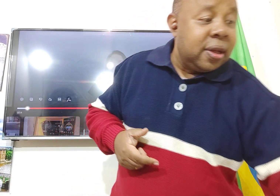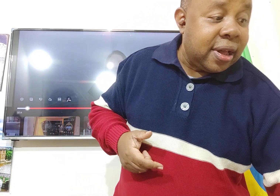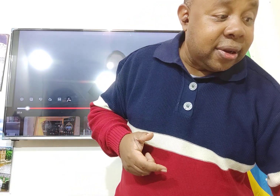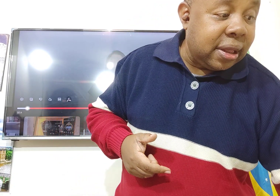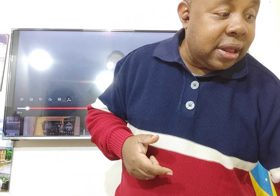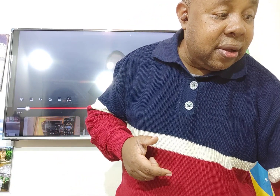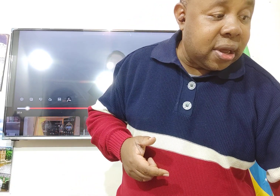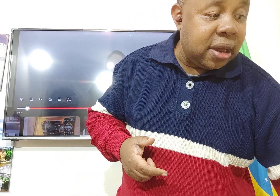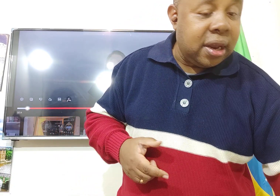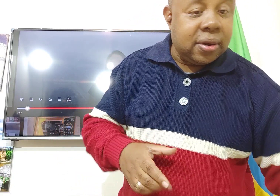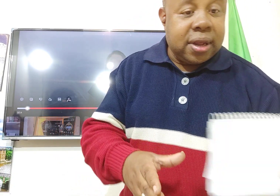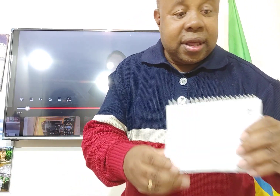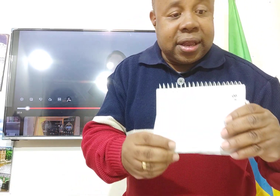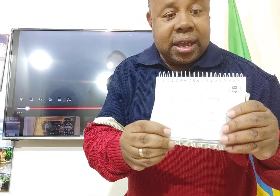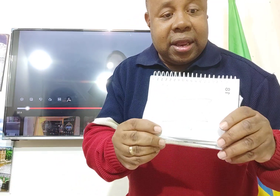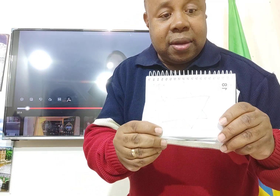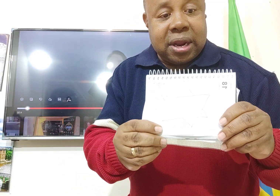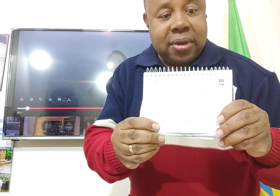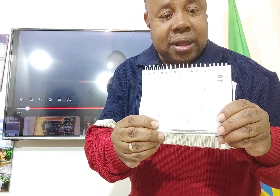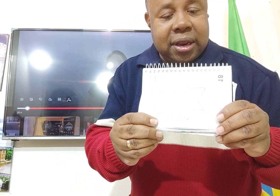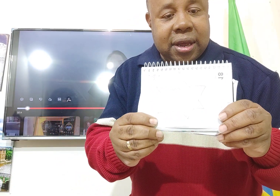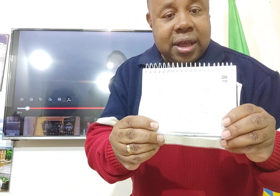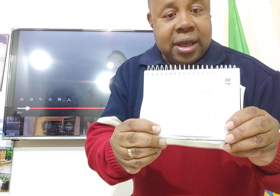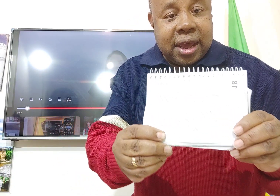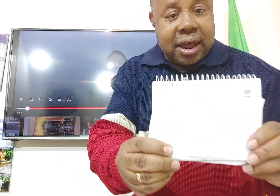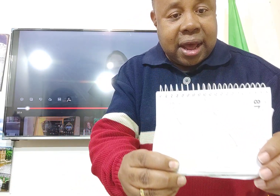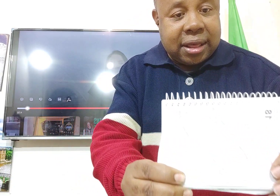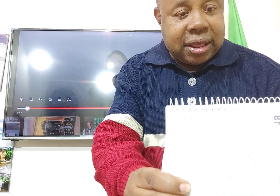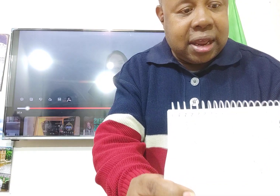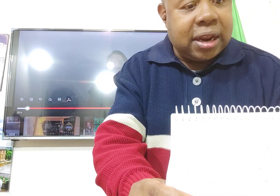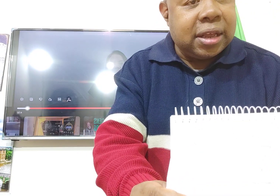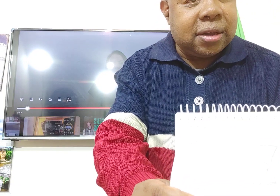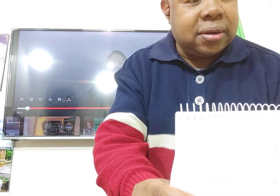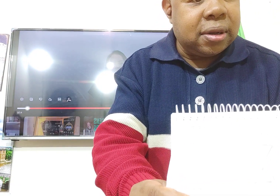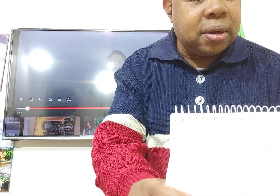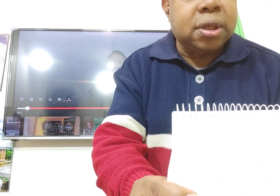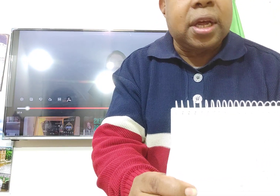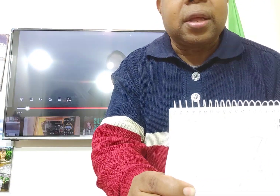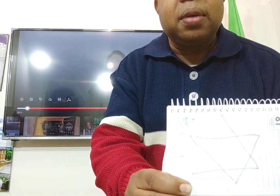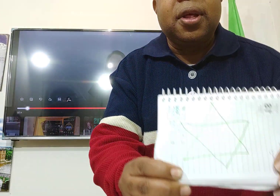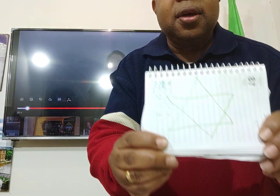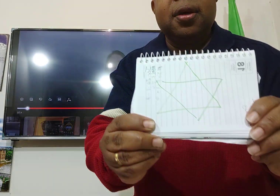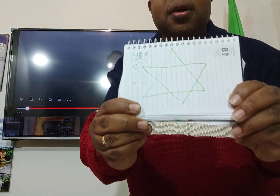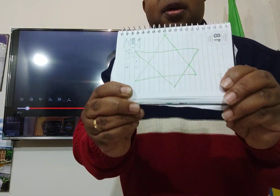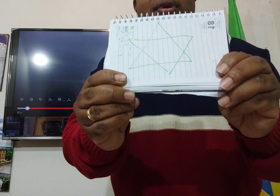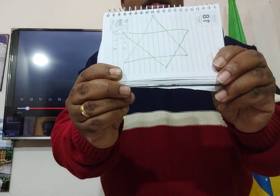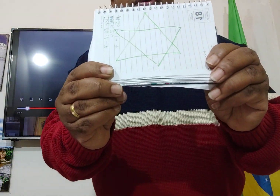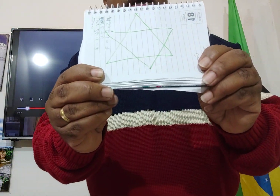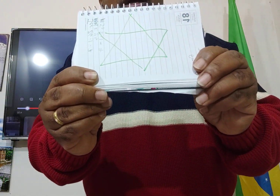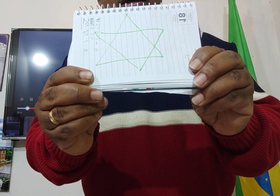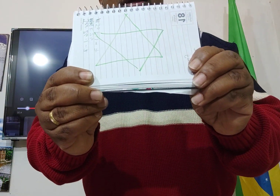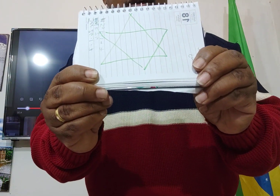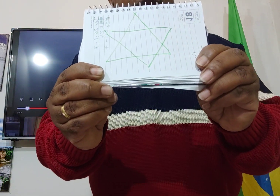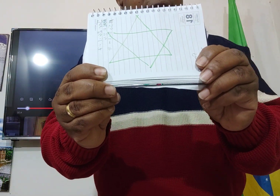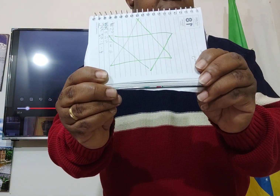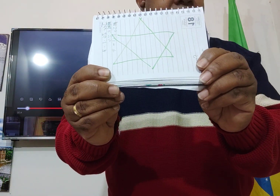Tá o desenho aqui ainda. O desenho tá aqui em cima da mesa ainda. Que era a estrela, né? Então, onde que tá a câmera? A câmera tá pra cá? Assim,